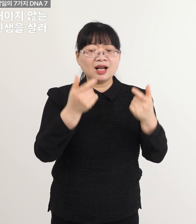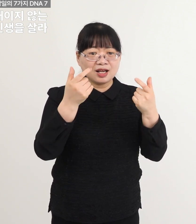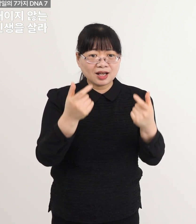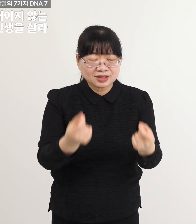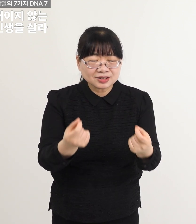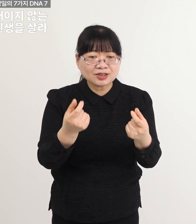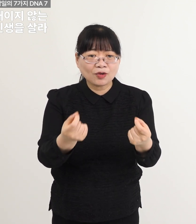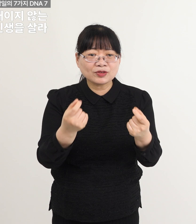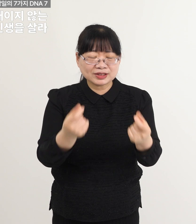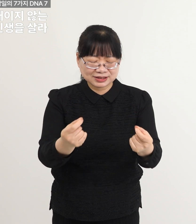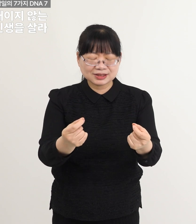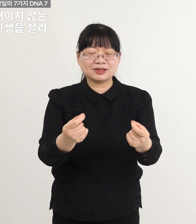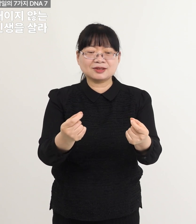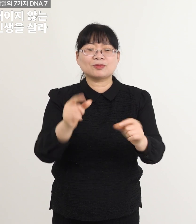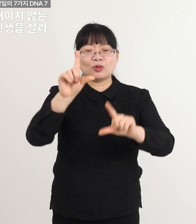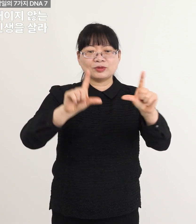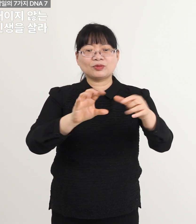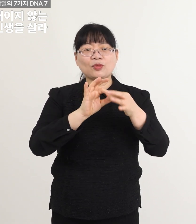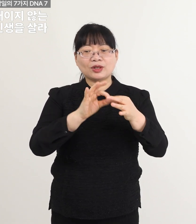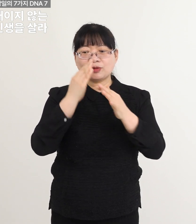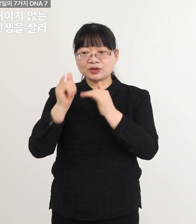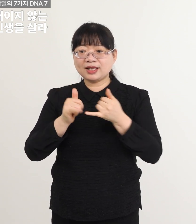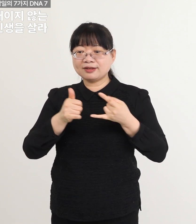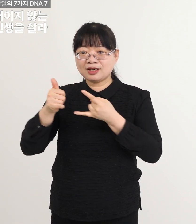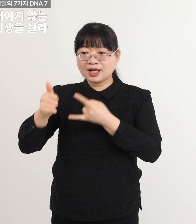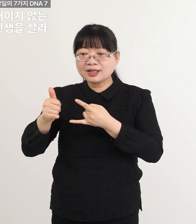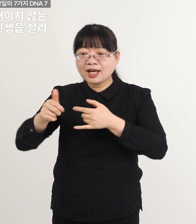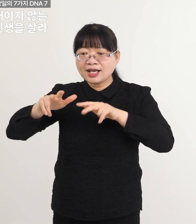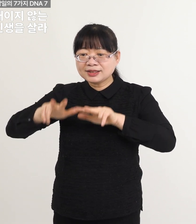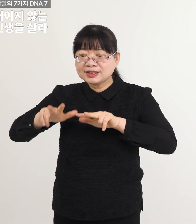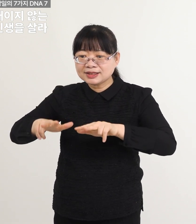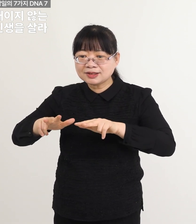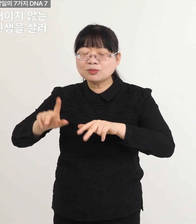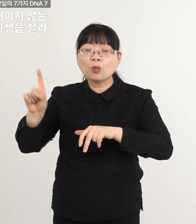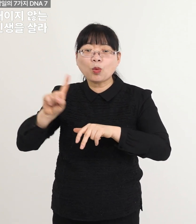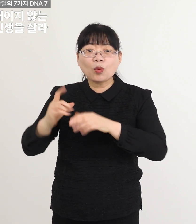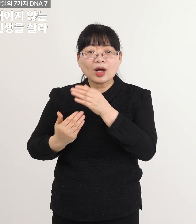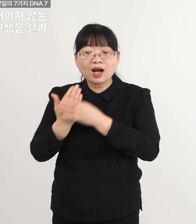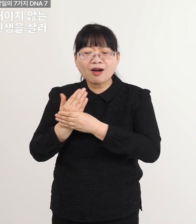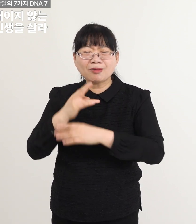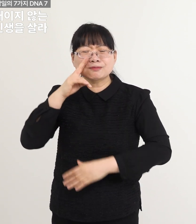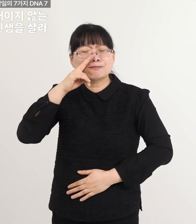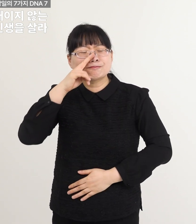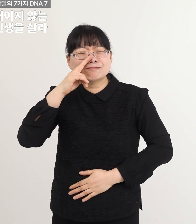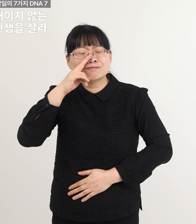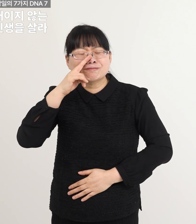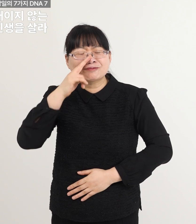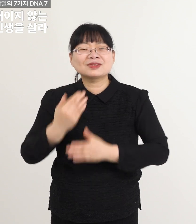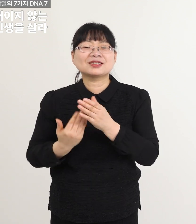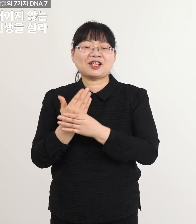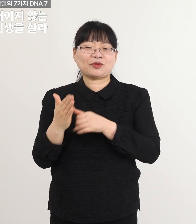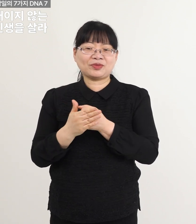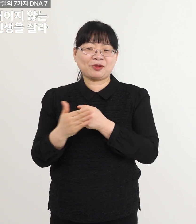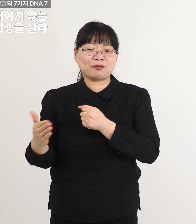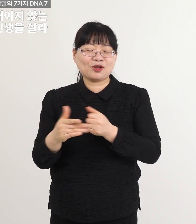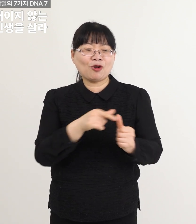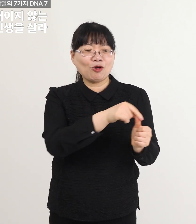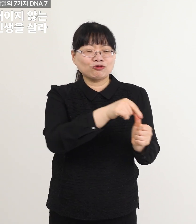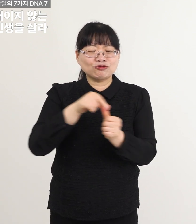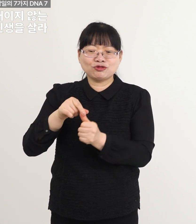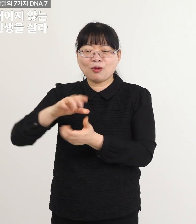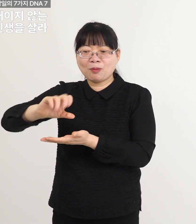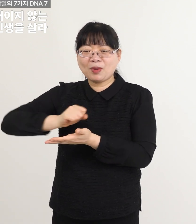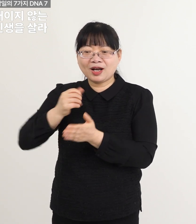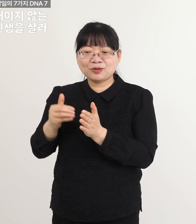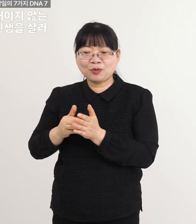해서라도 유대인들로 하여금 뭐가 생겨서 시샘이 생겨서 구원을 받게